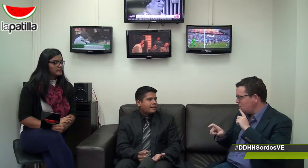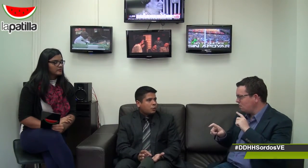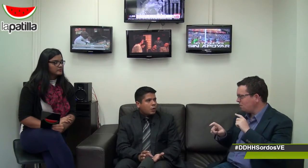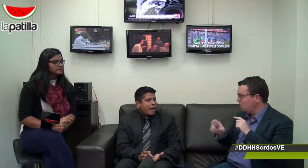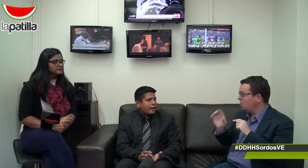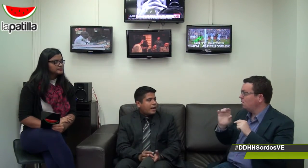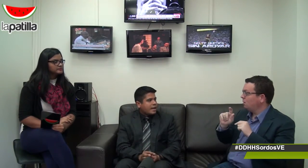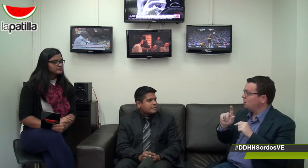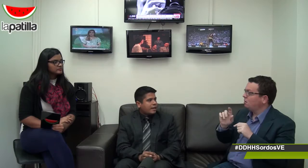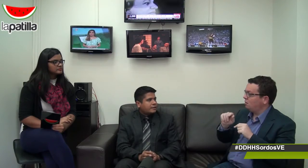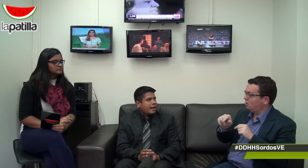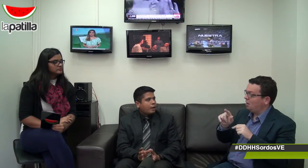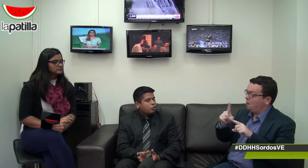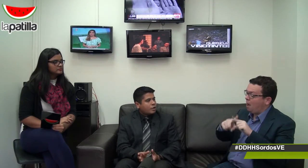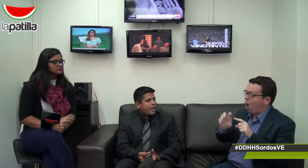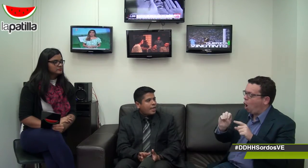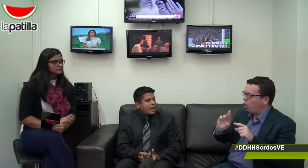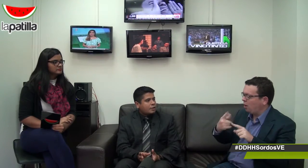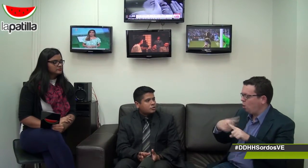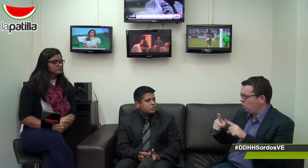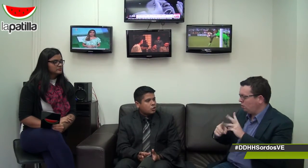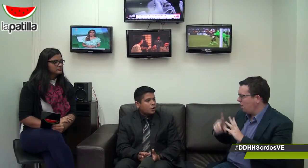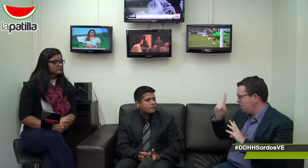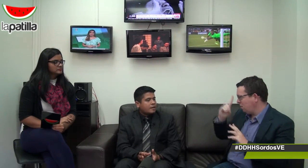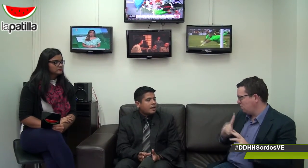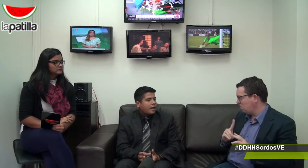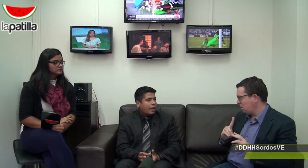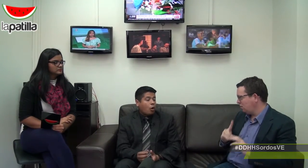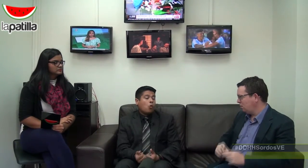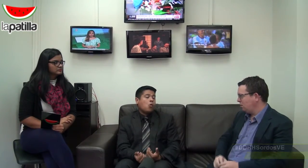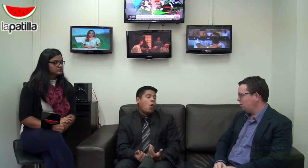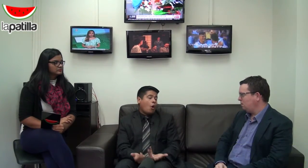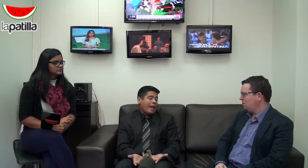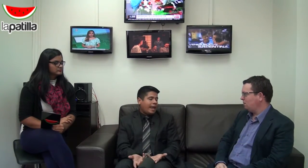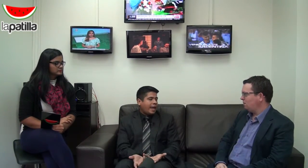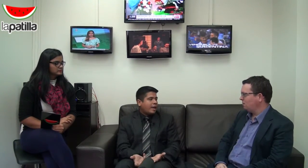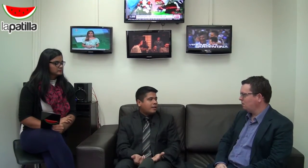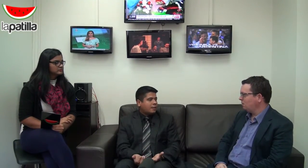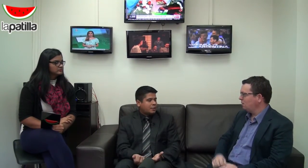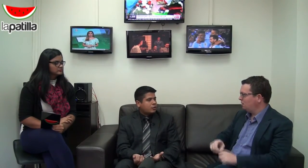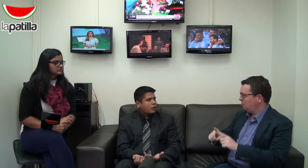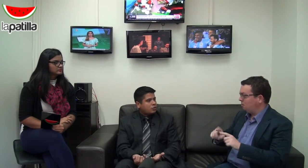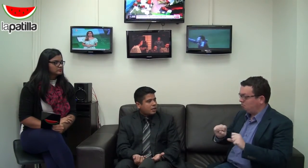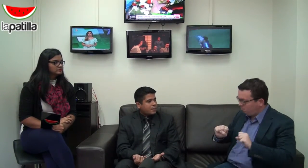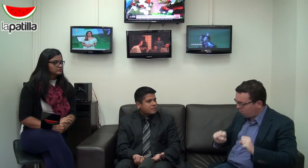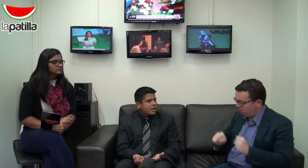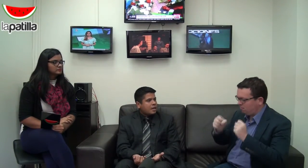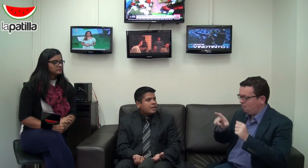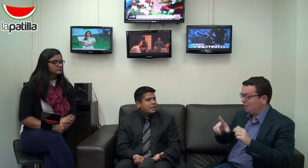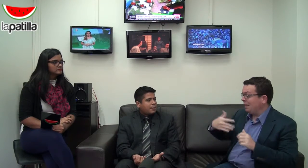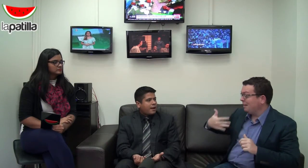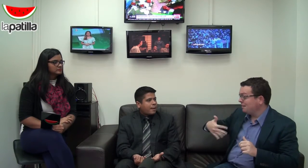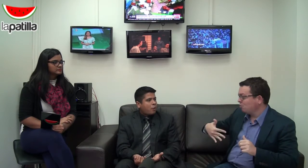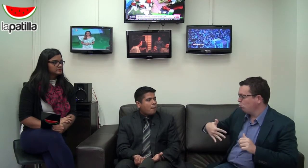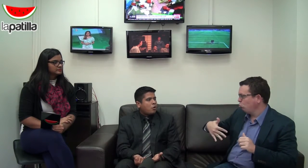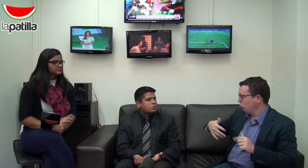articular alianzas entre las autoridades y las asociaciones ONG de personas con discapacidad, de tal manera que podamos